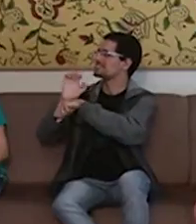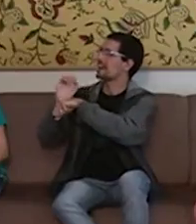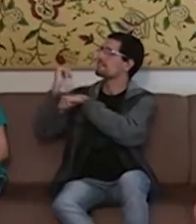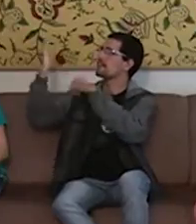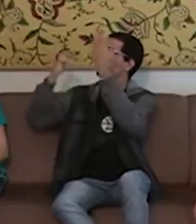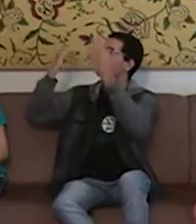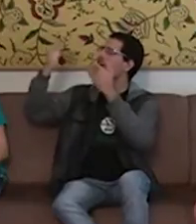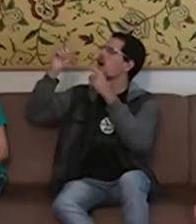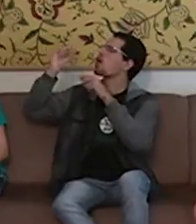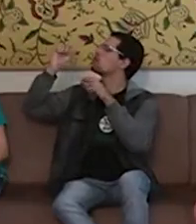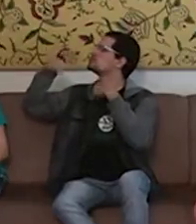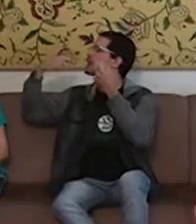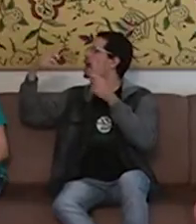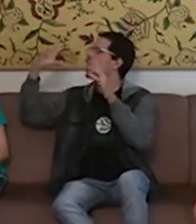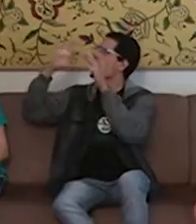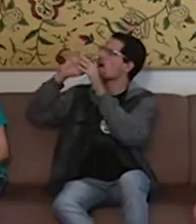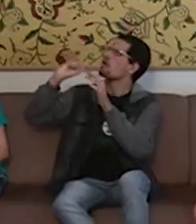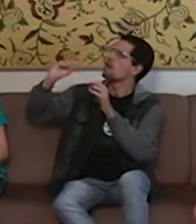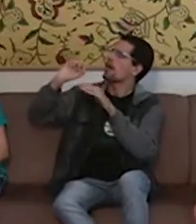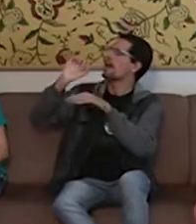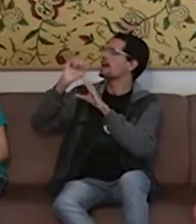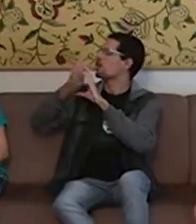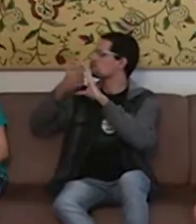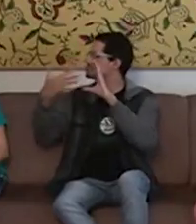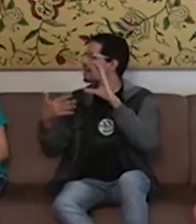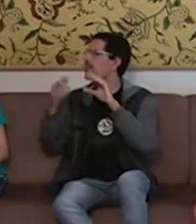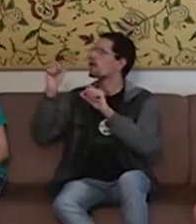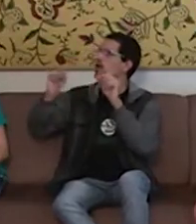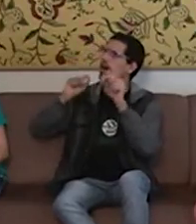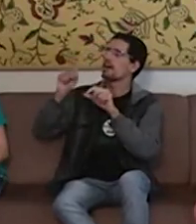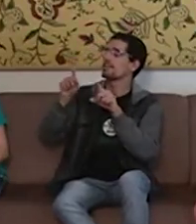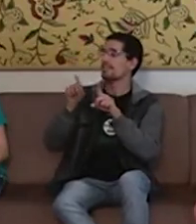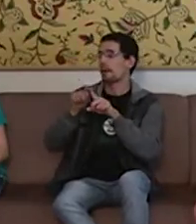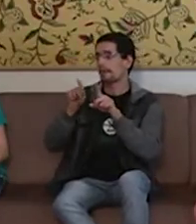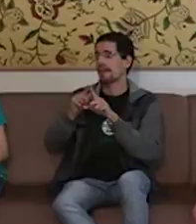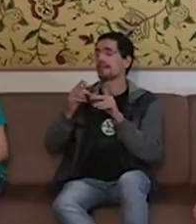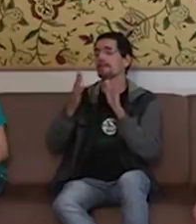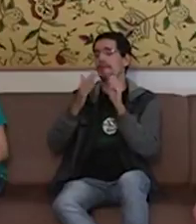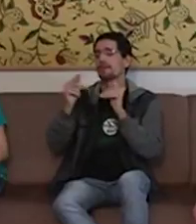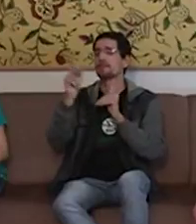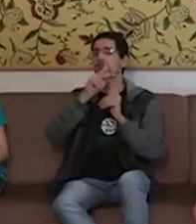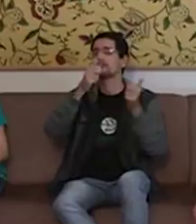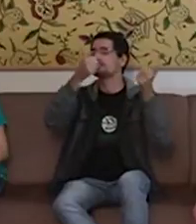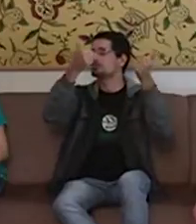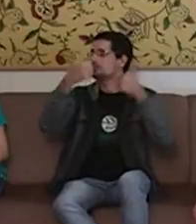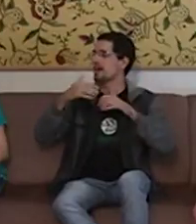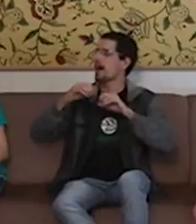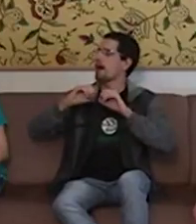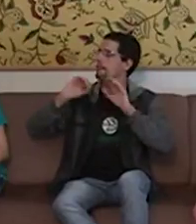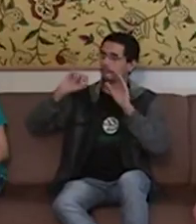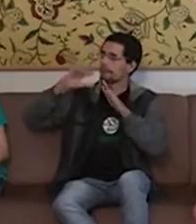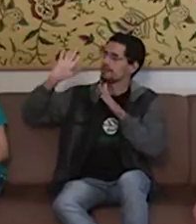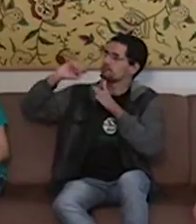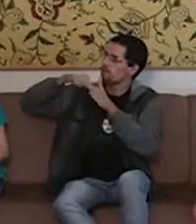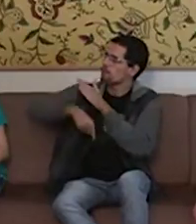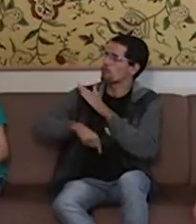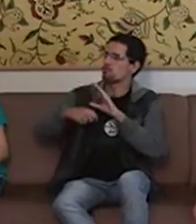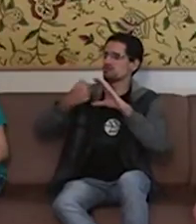que outros surdos já estejam utilizando, e também pedir para o professor explicar de maneira mais específica o conceito daquele termo no